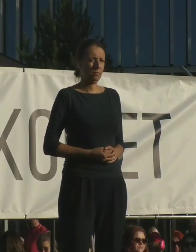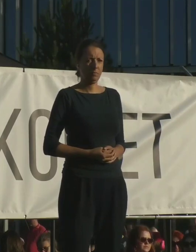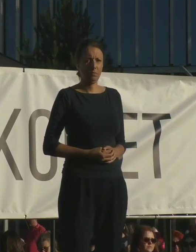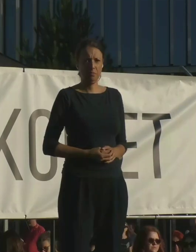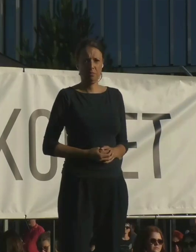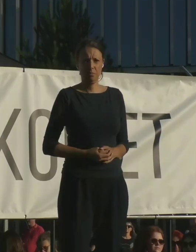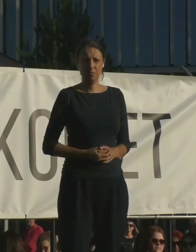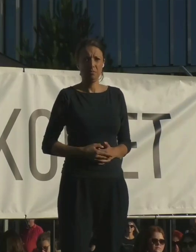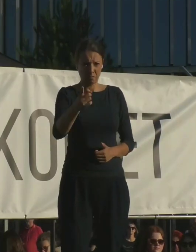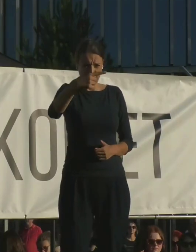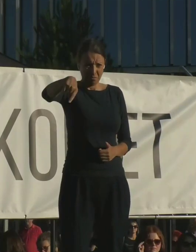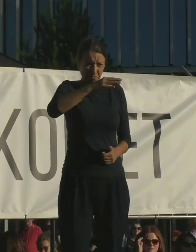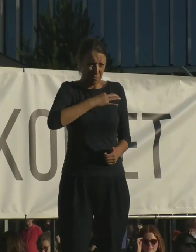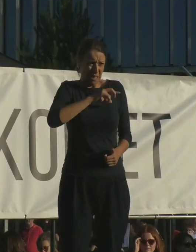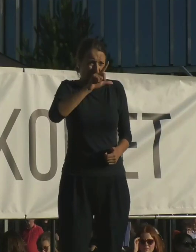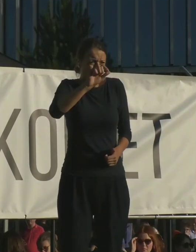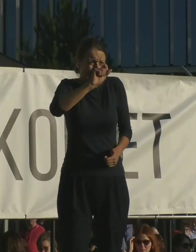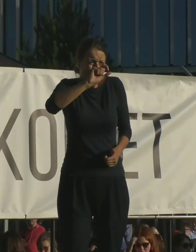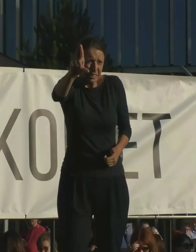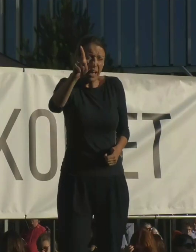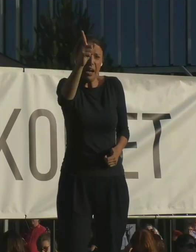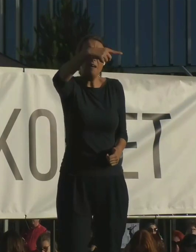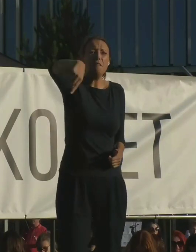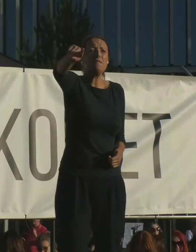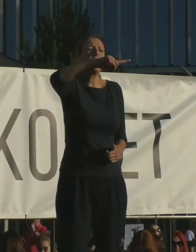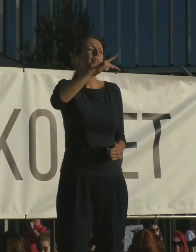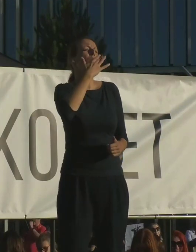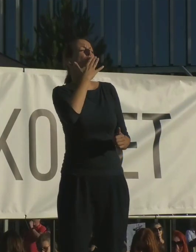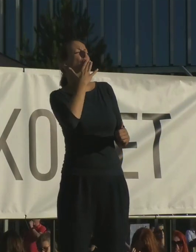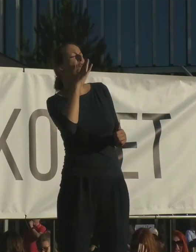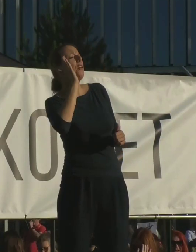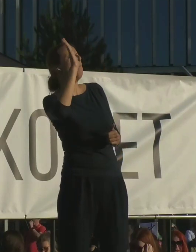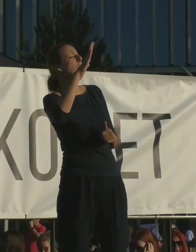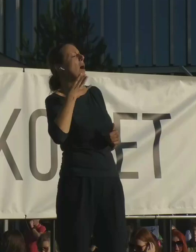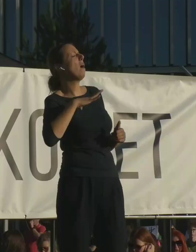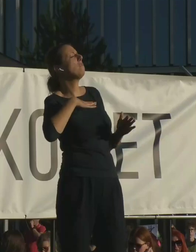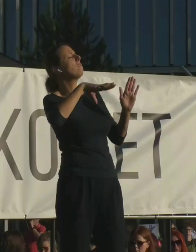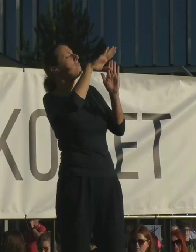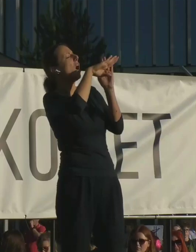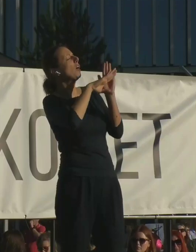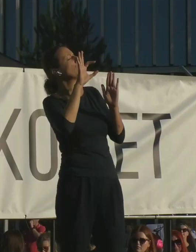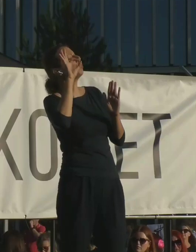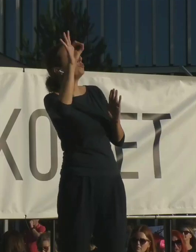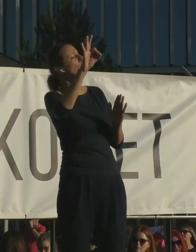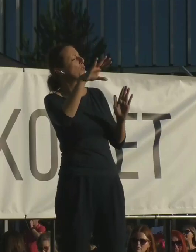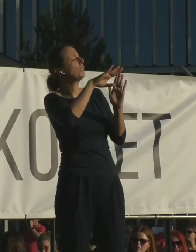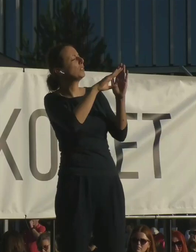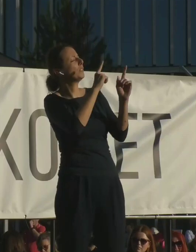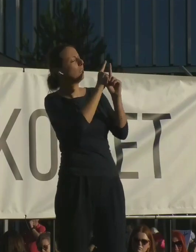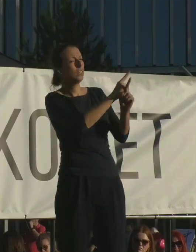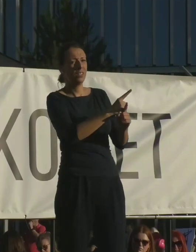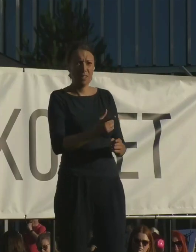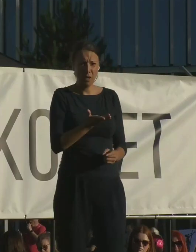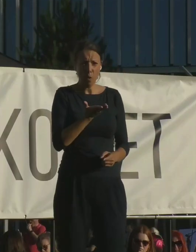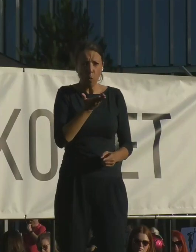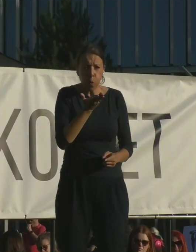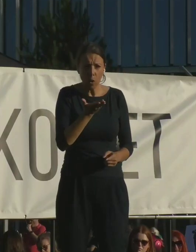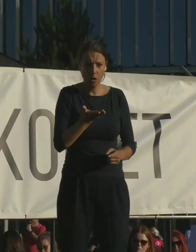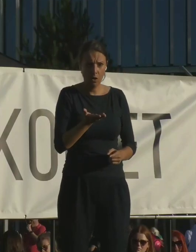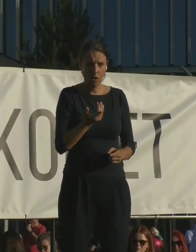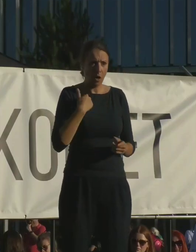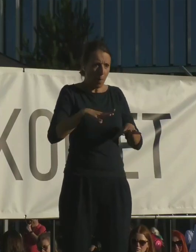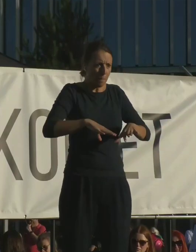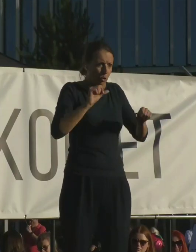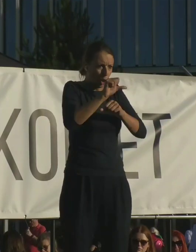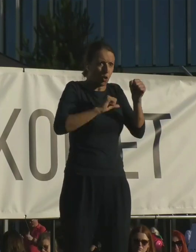Ludzie z PSL-u, nie wmawiajcie nam, błagam, że macie jakiekolwiek wartości, jakikolwiek kręgosłup. Od początku roku wysłaliśmy do